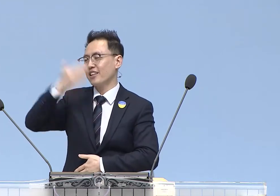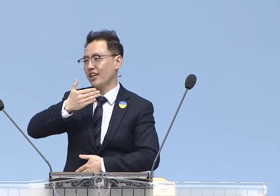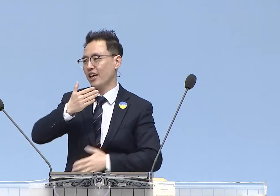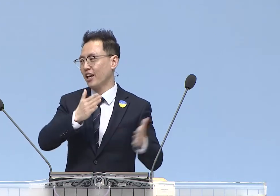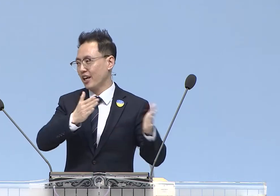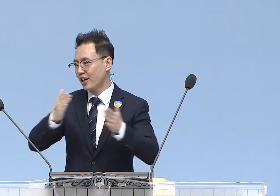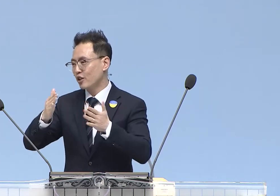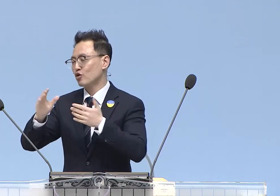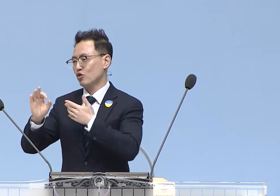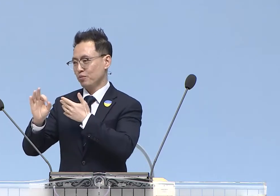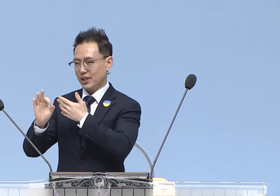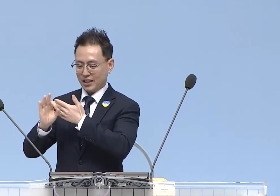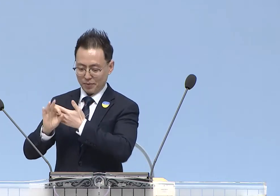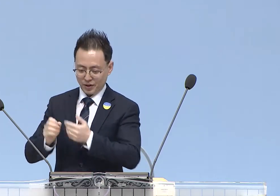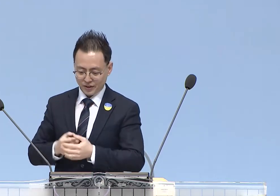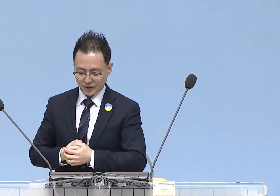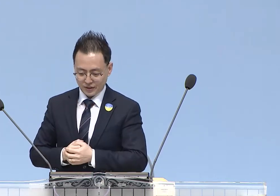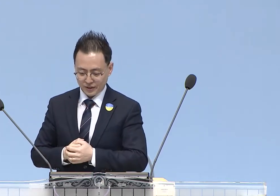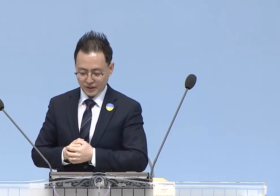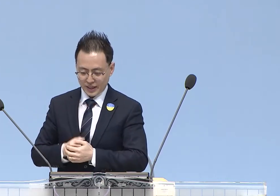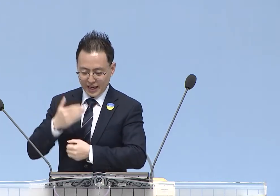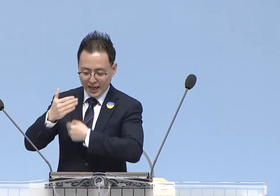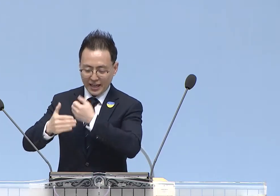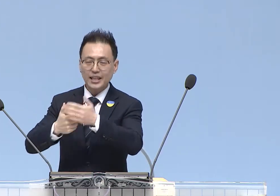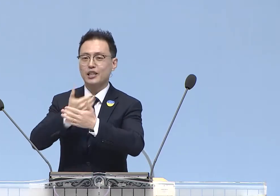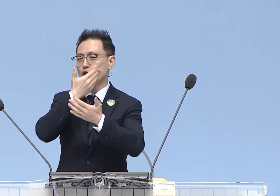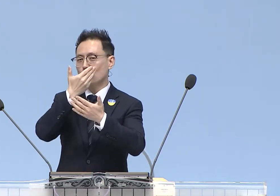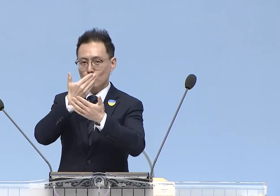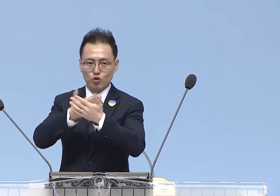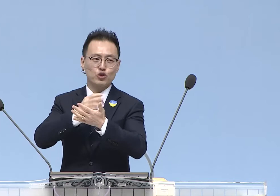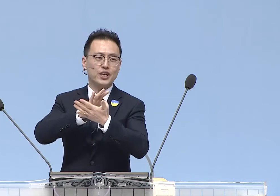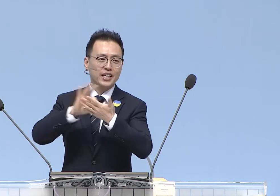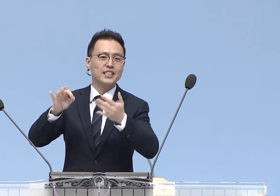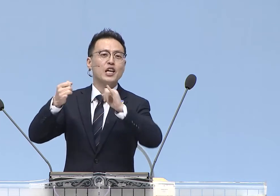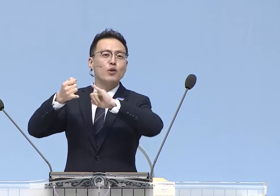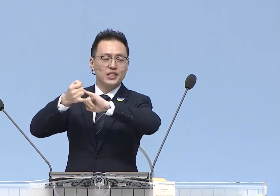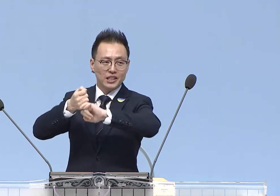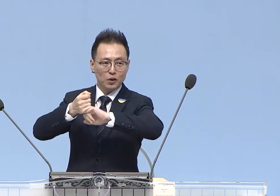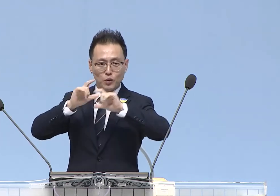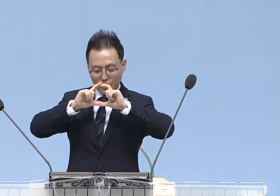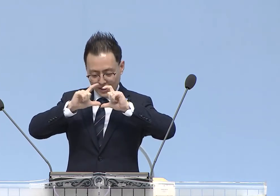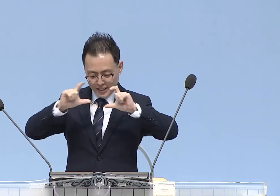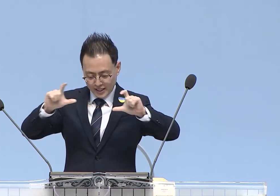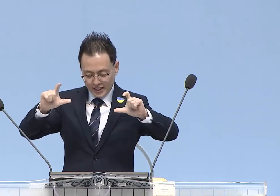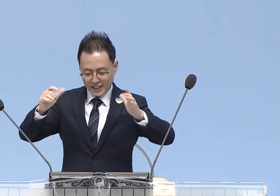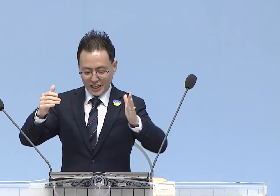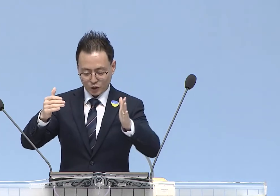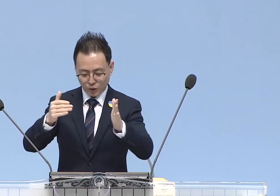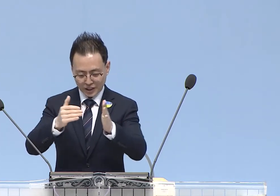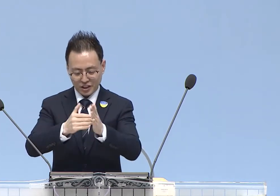깨끗하게 준비한다면 하나님께서 귀하게 사용하신다고 약속하셨습니다.